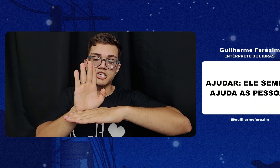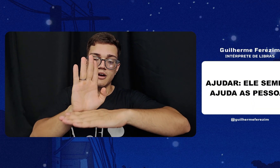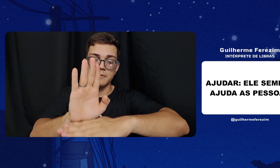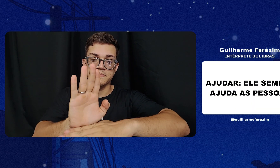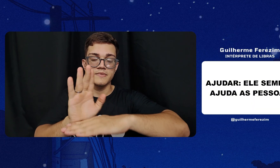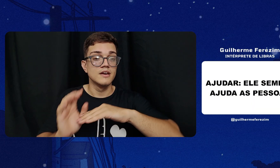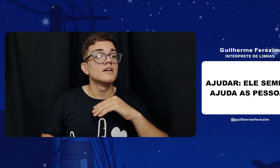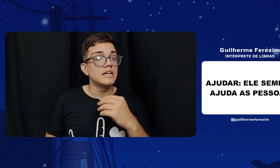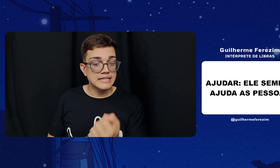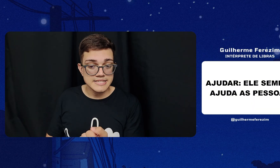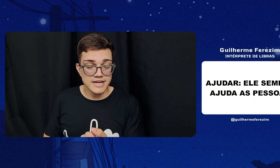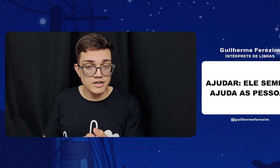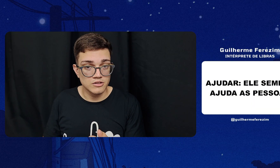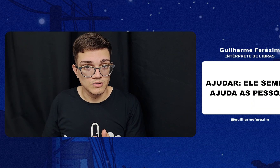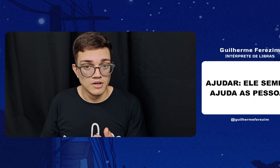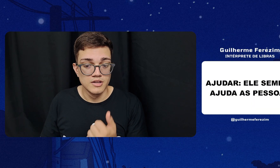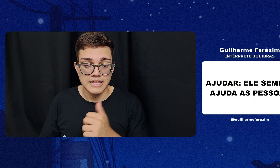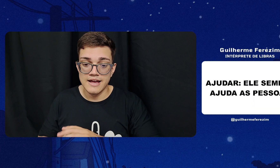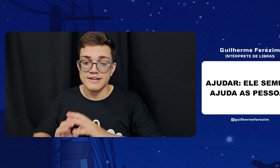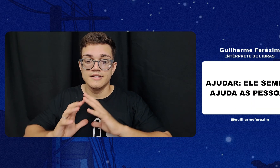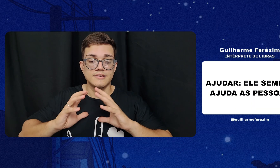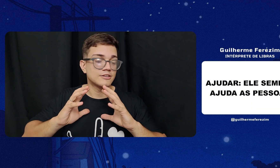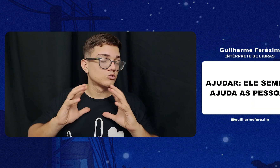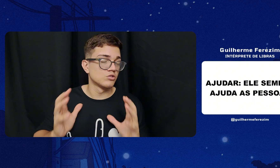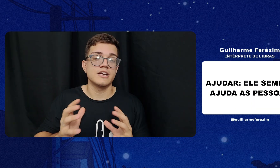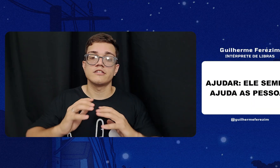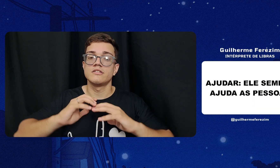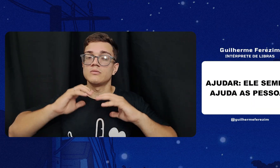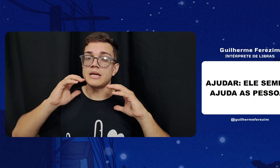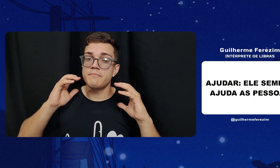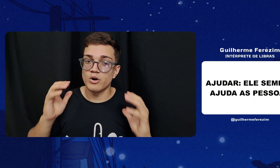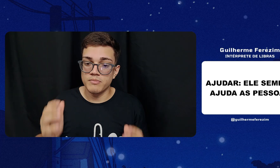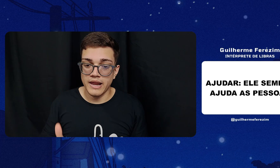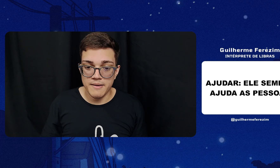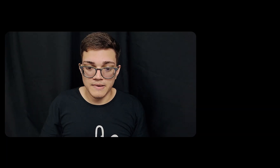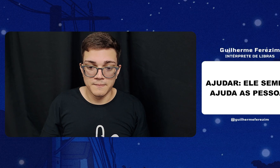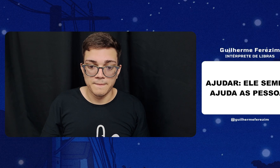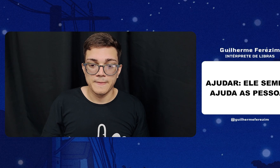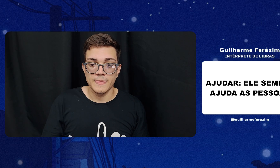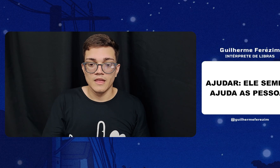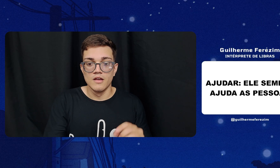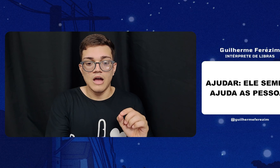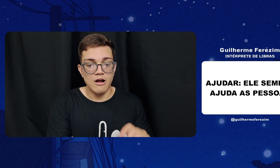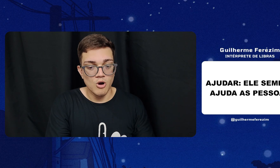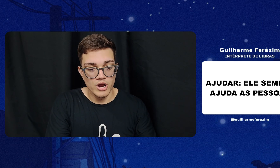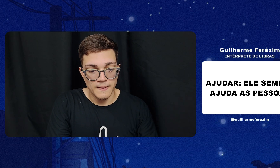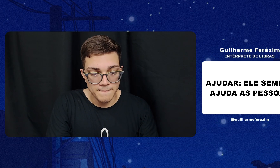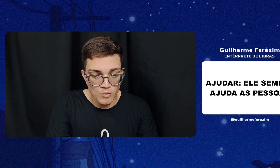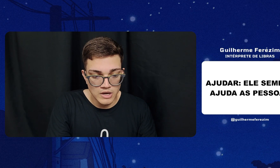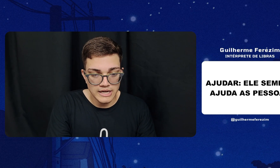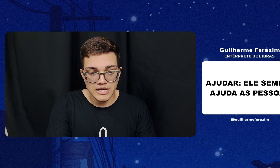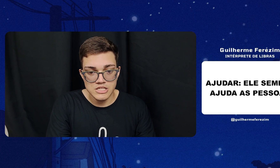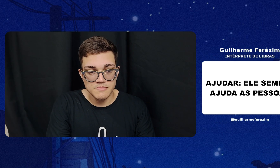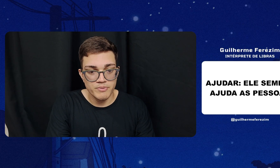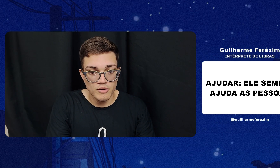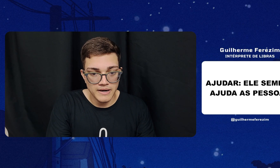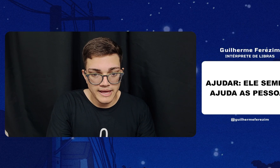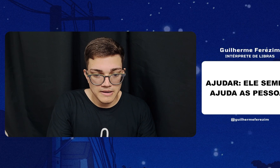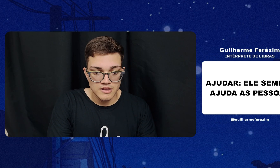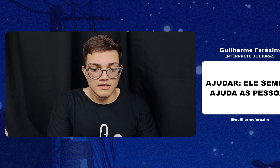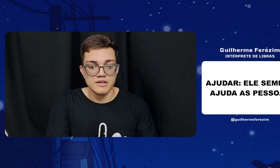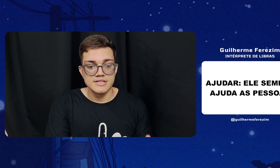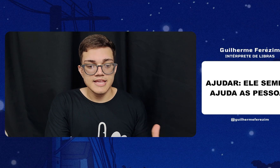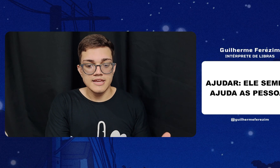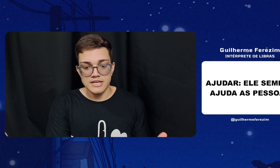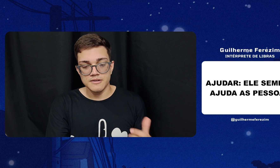gente chama. E tá certo, tá? Tá tudo certo, não tem problema. Agora, o grande